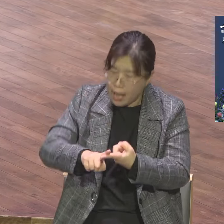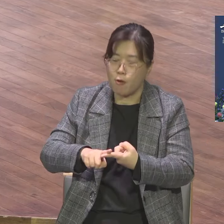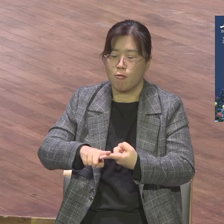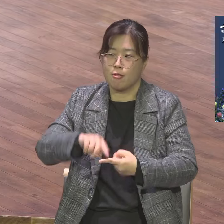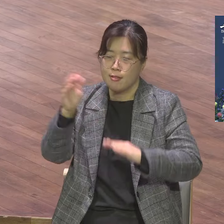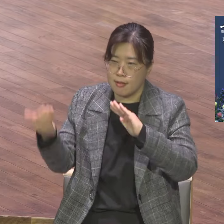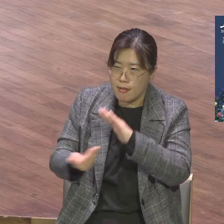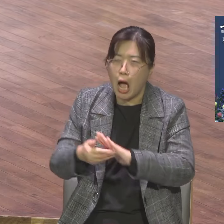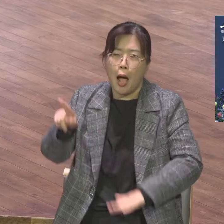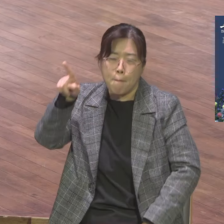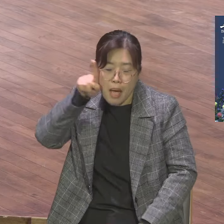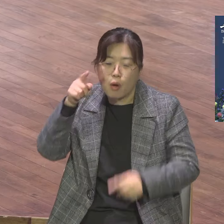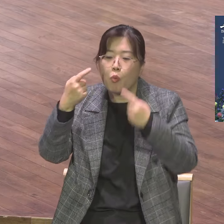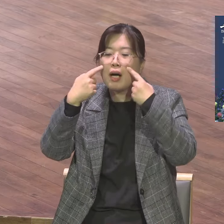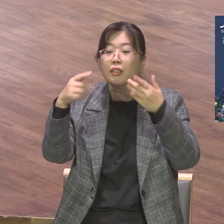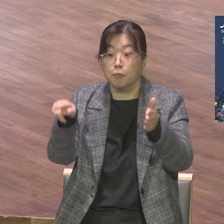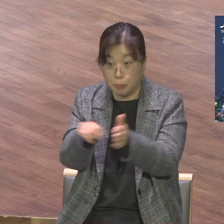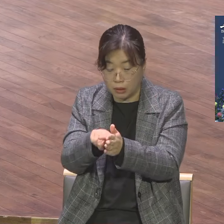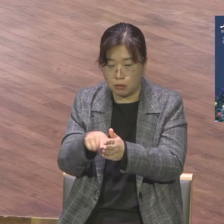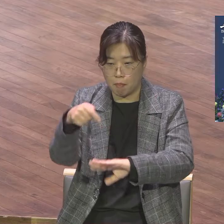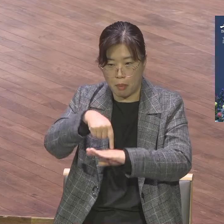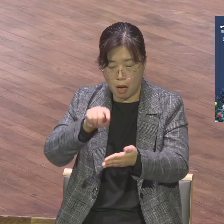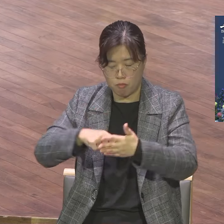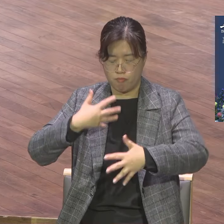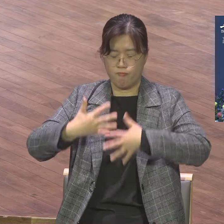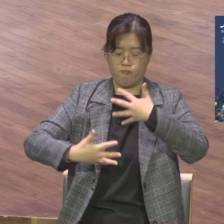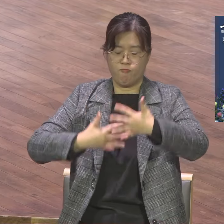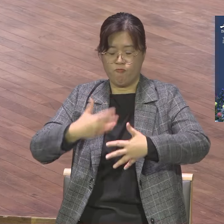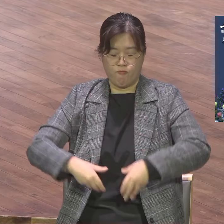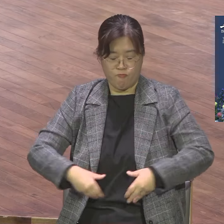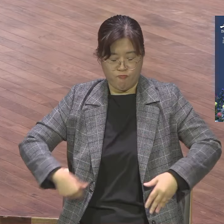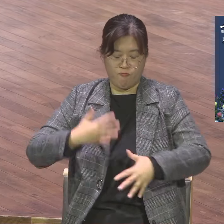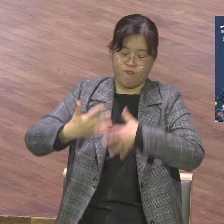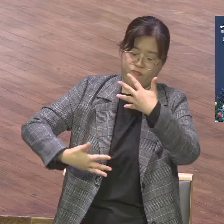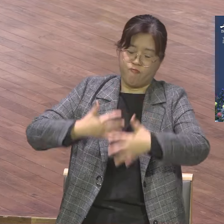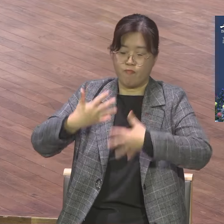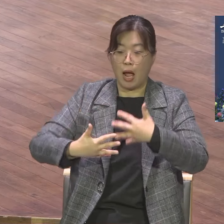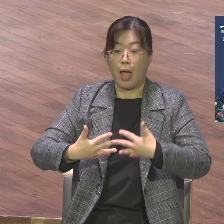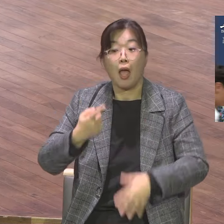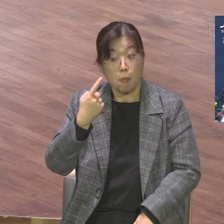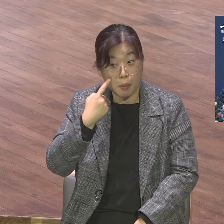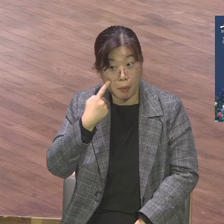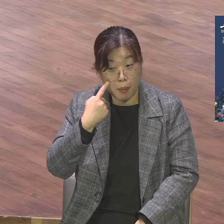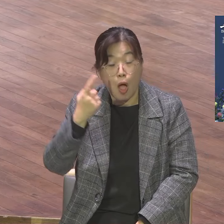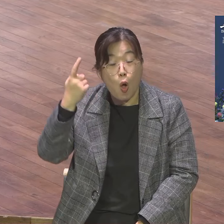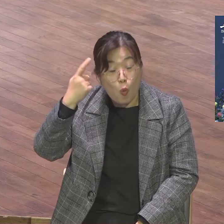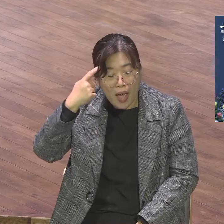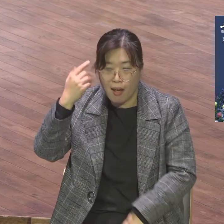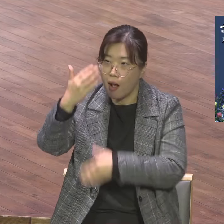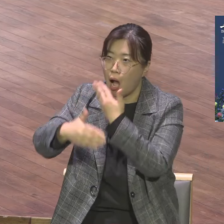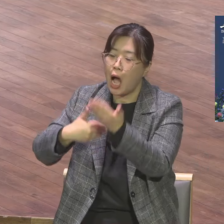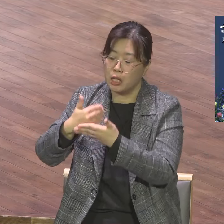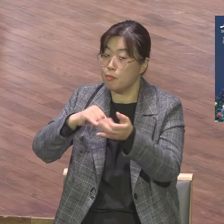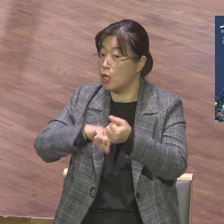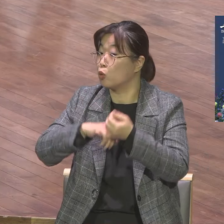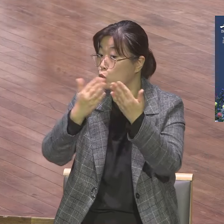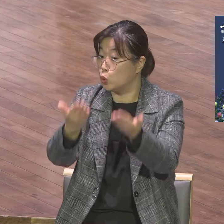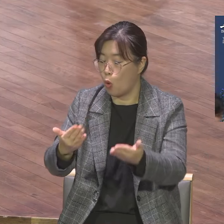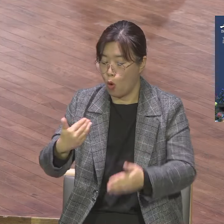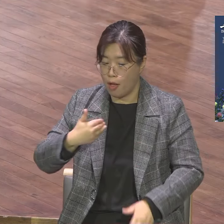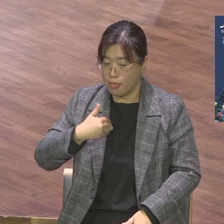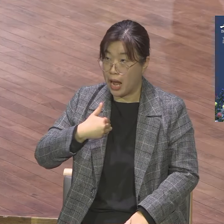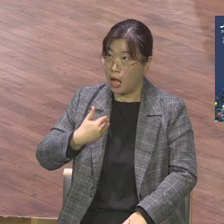너는 내게 부르짖으라. 내가 내 응답하겠고 너가 알지 못하는 크고 엄밀한 것을 내가 보여주겠다 약속했으면 하나님의 작정과 경영이